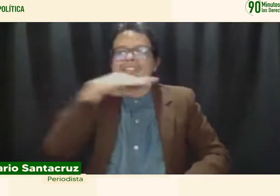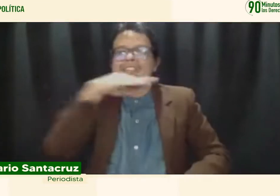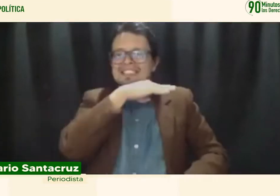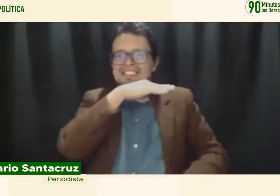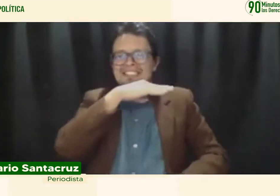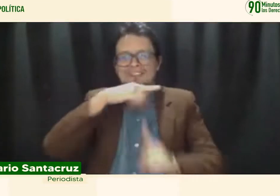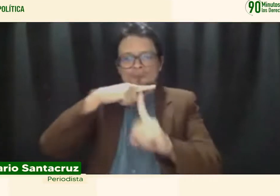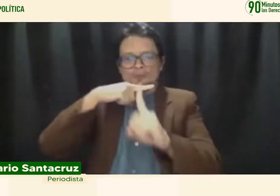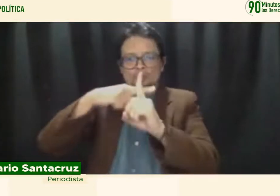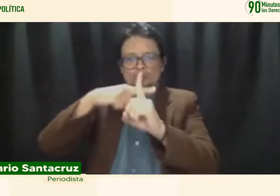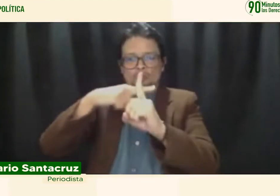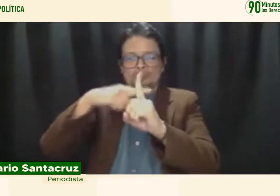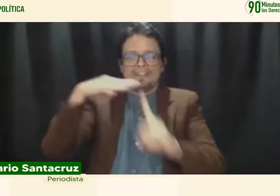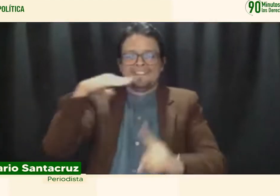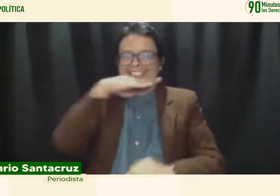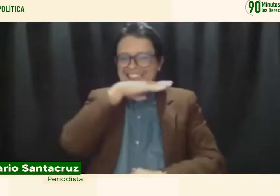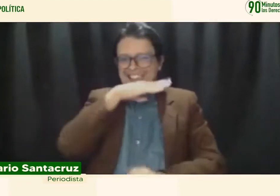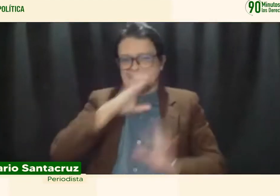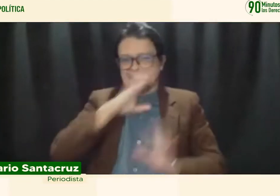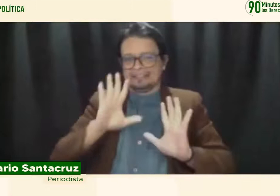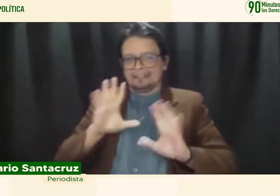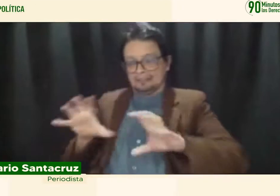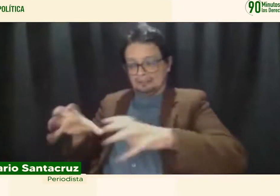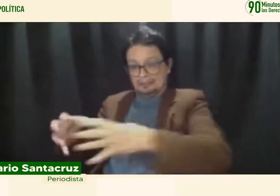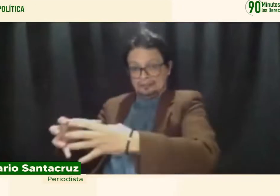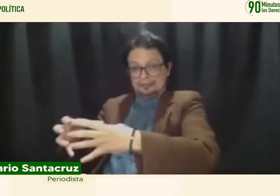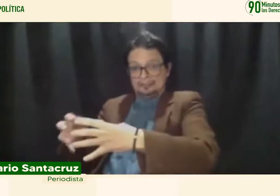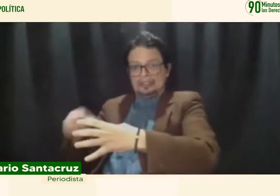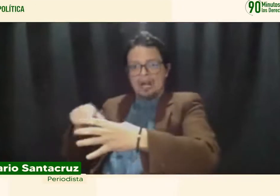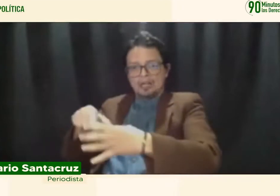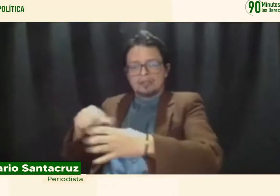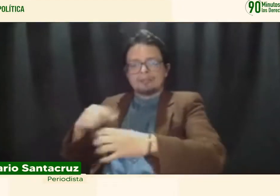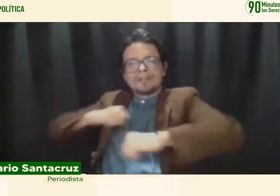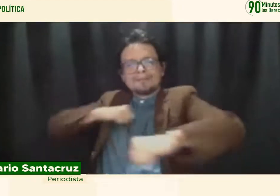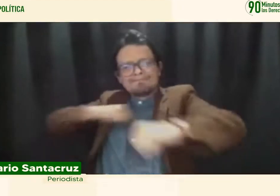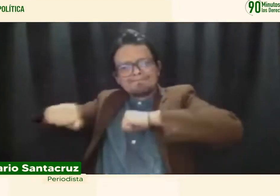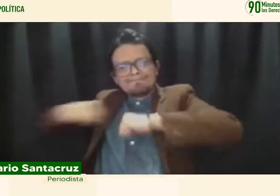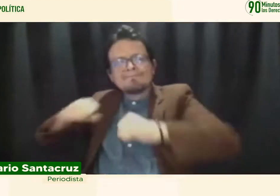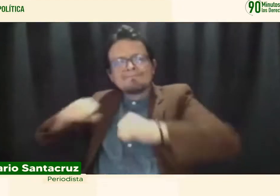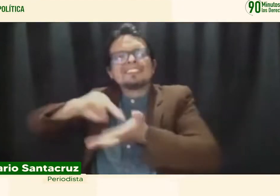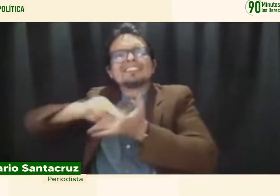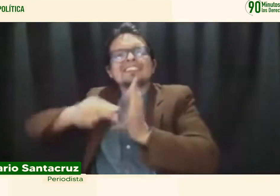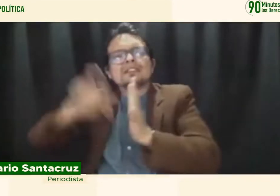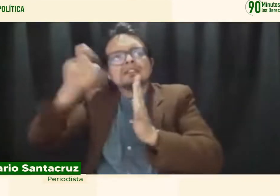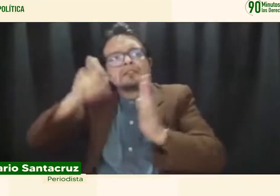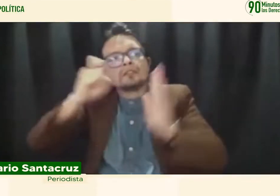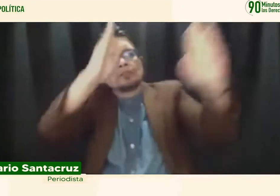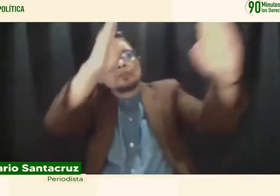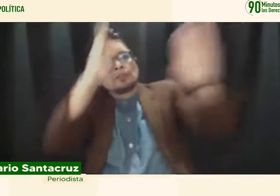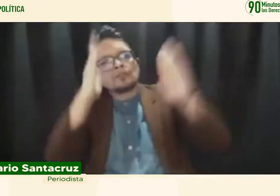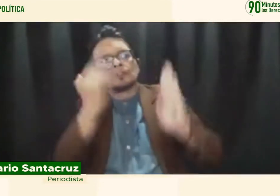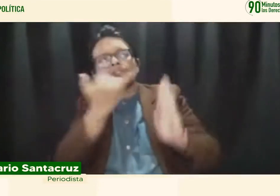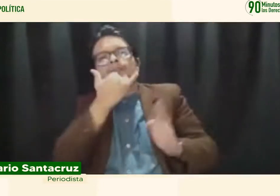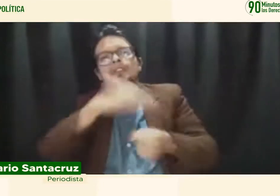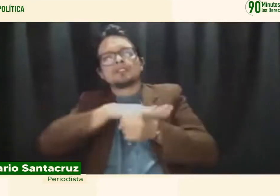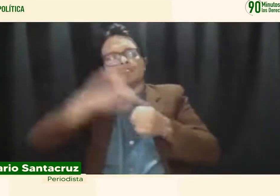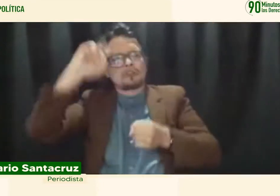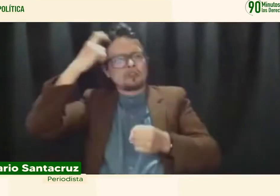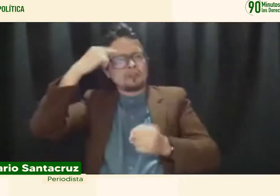mañanas madres de soacha recuerdan y su relación con los 'falsos positivos' de las madres de soacha lo que hicieron fue